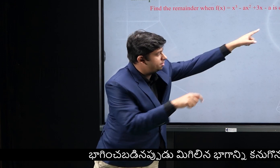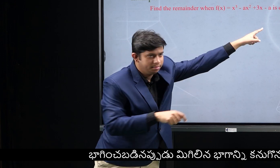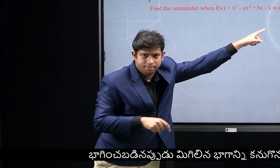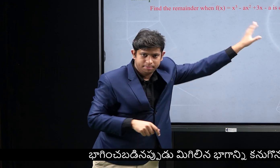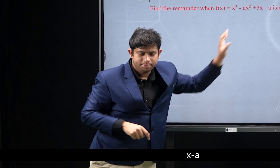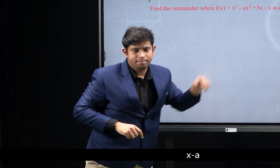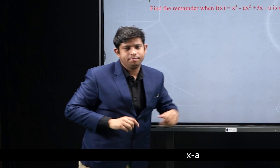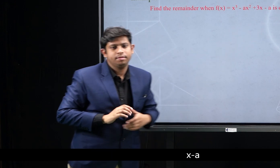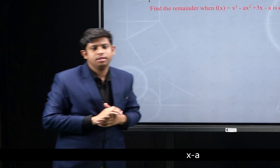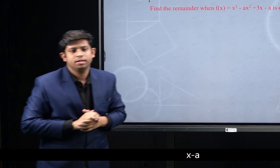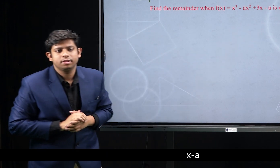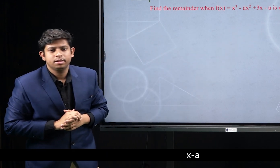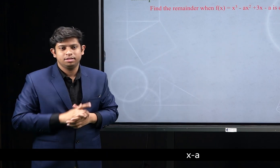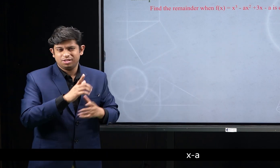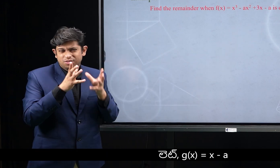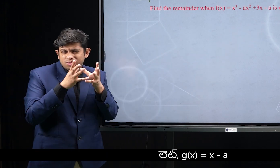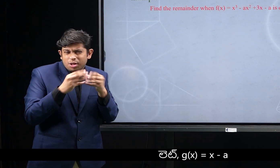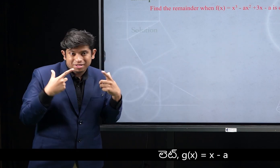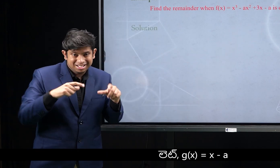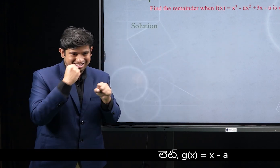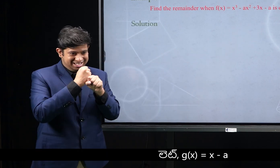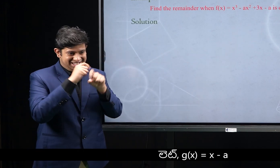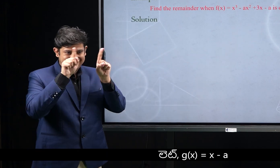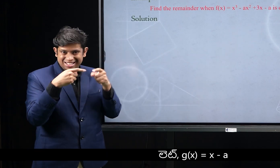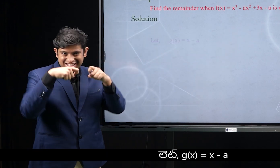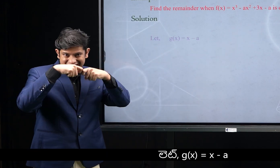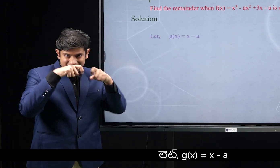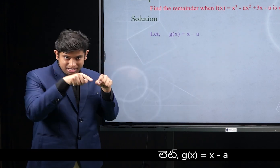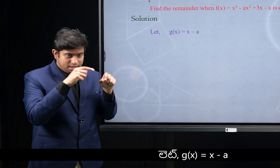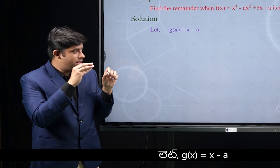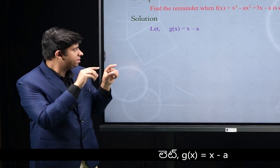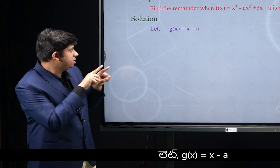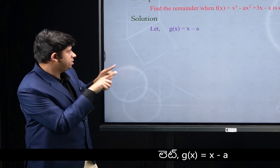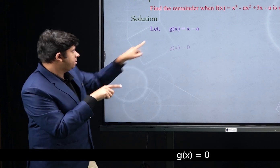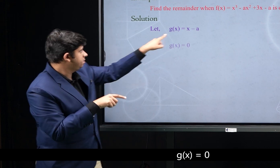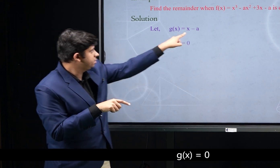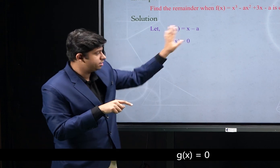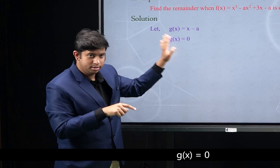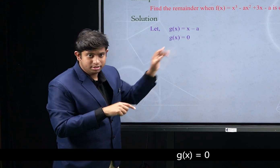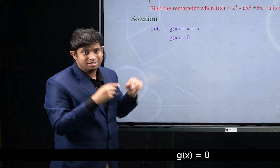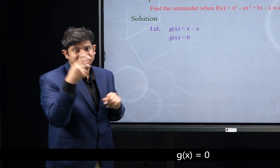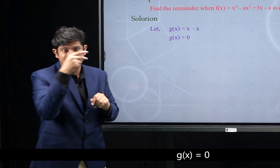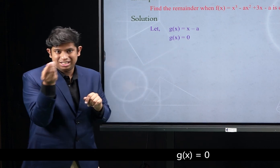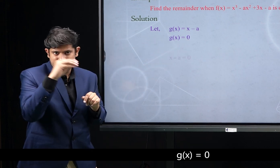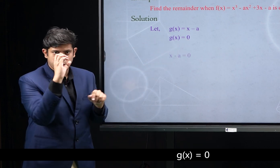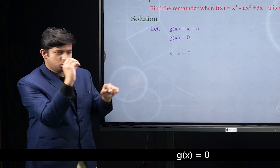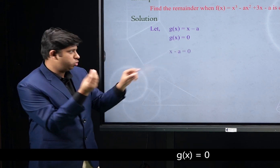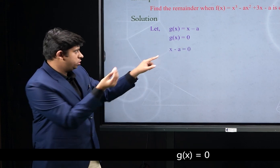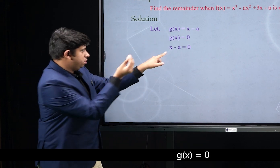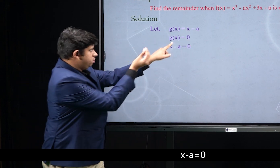కనుక్కోండి. x - a. పరిష్కారం: gx = x - a, g × x 0, x -